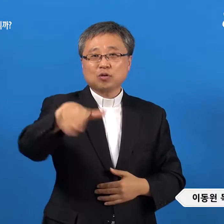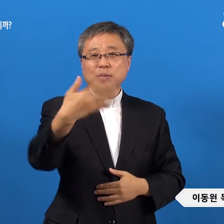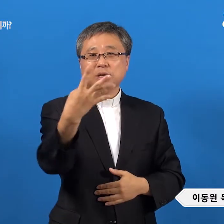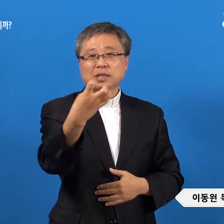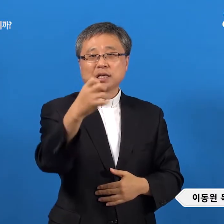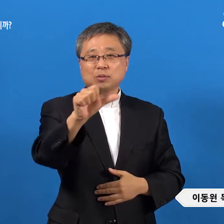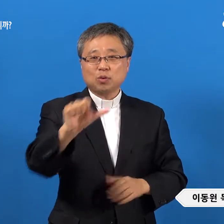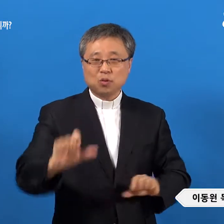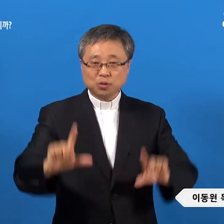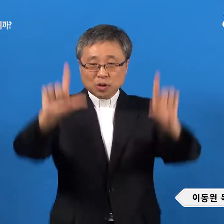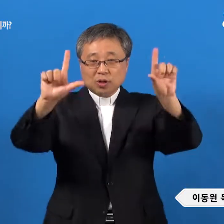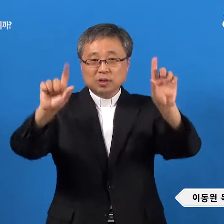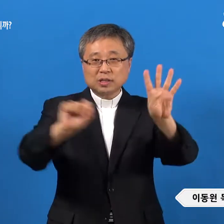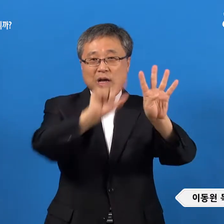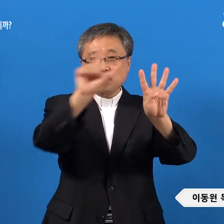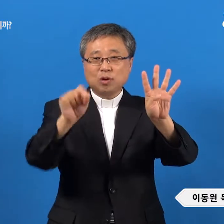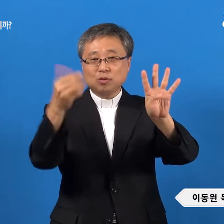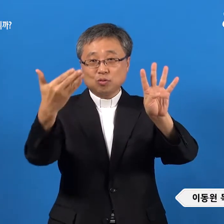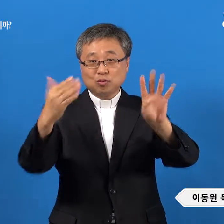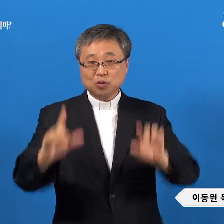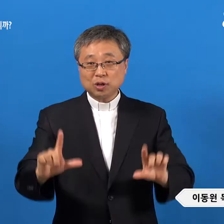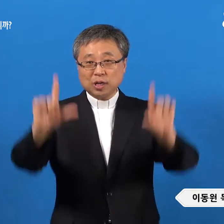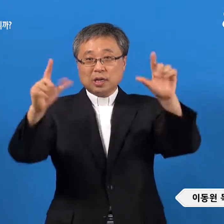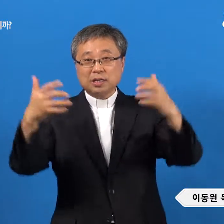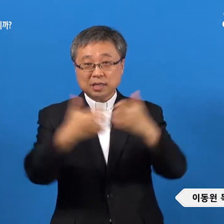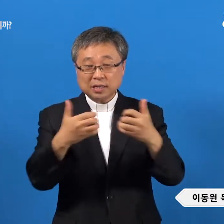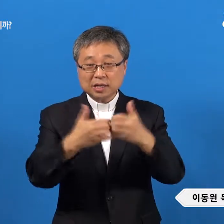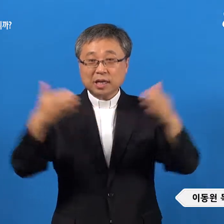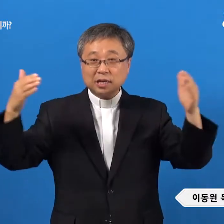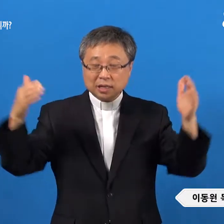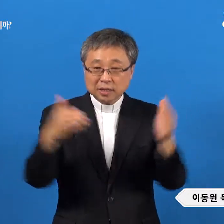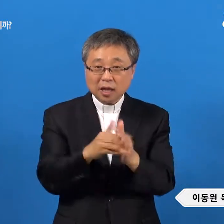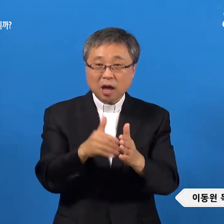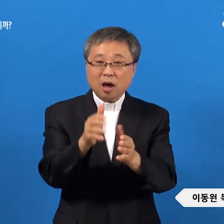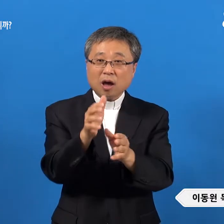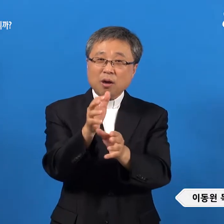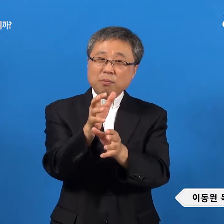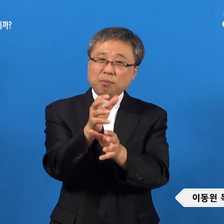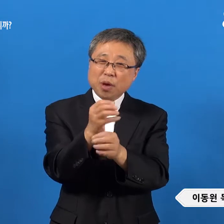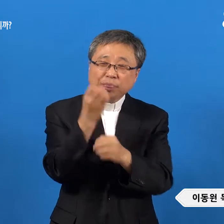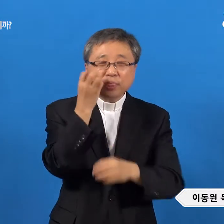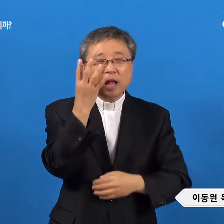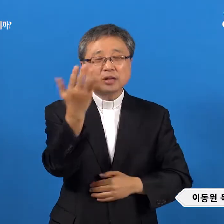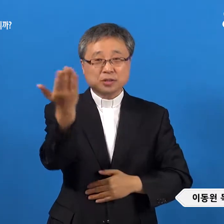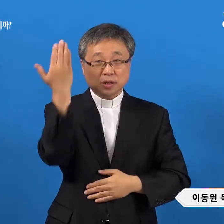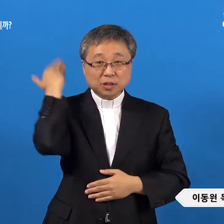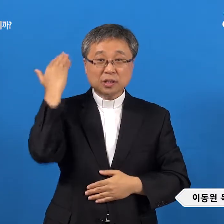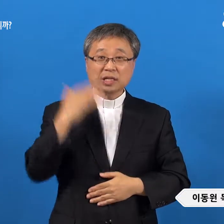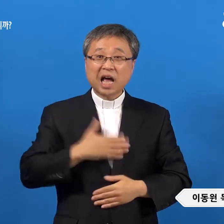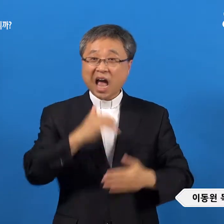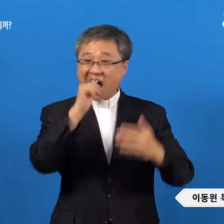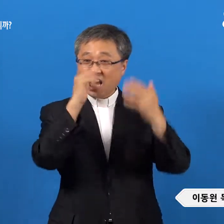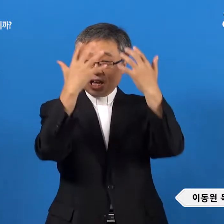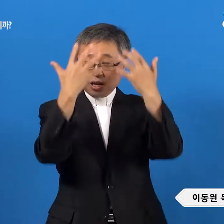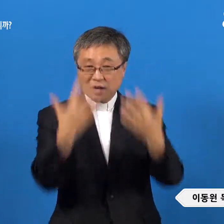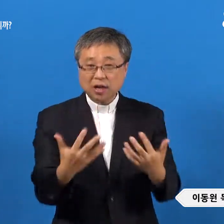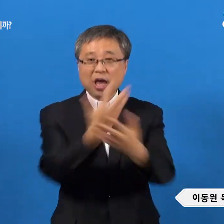1945년 4월 9일 전쟁이 끝나기에 불과 넉 달 전, 그리고 그 수용소가 해방되기